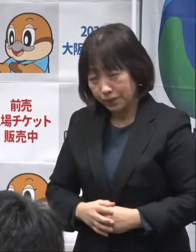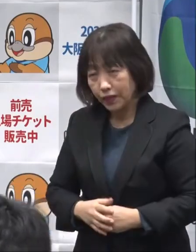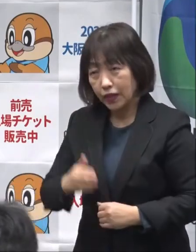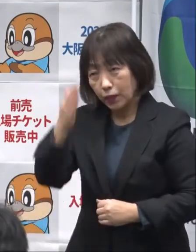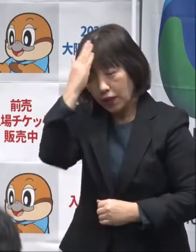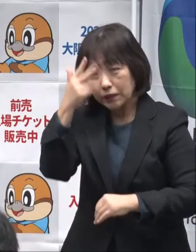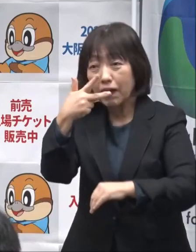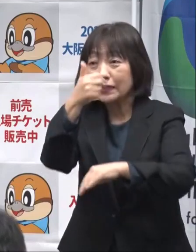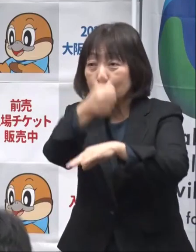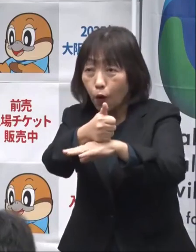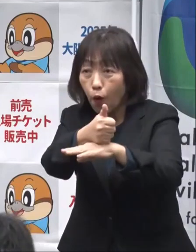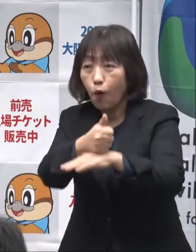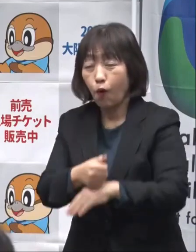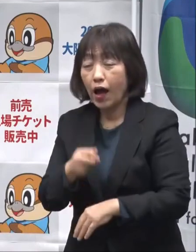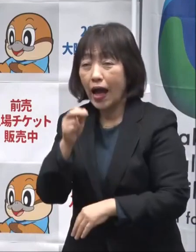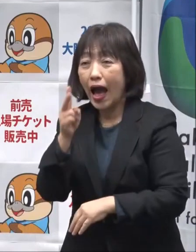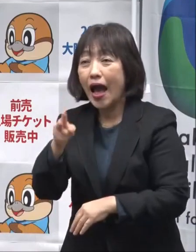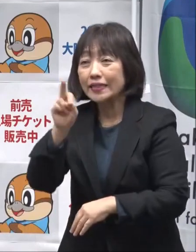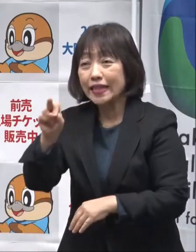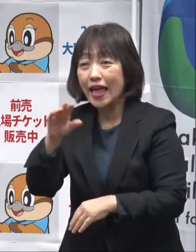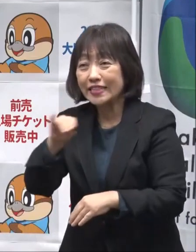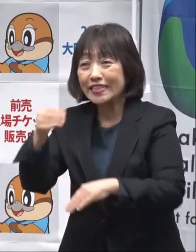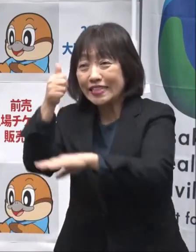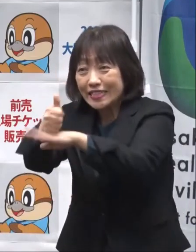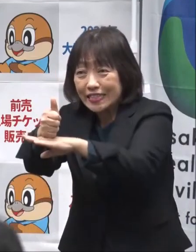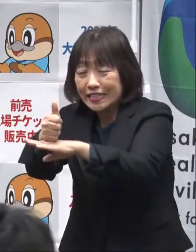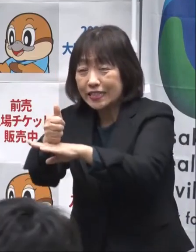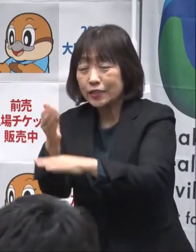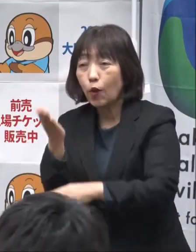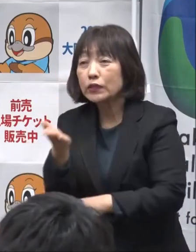島市長にしても長谷知事にしてもものすごく